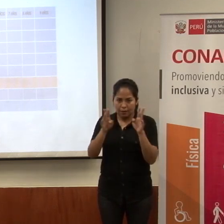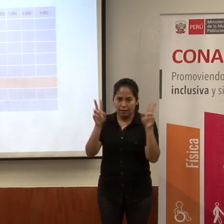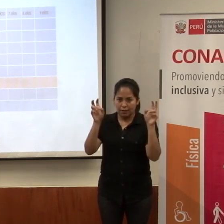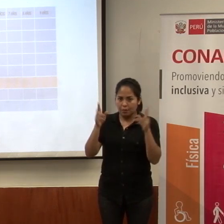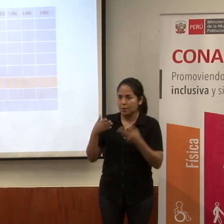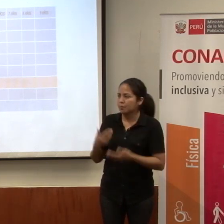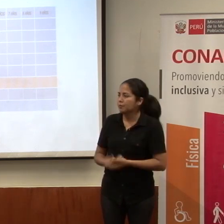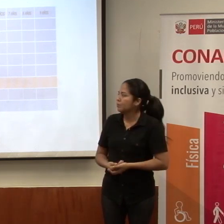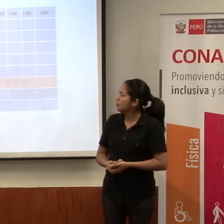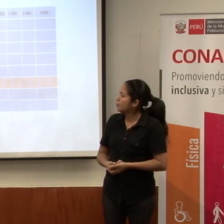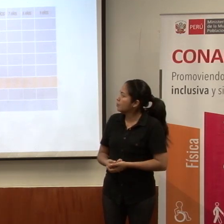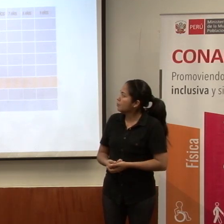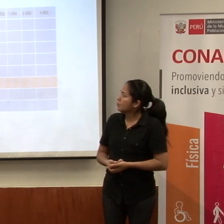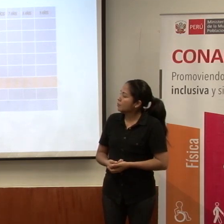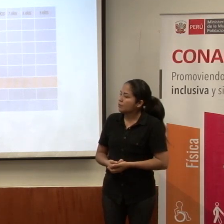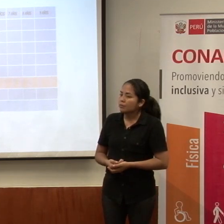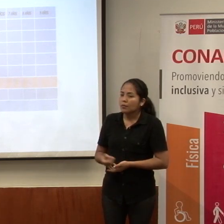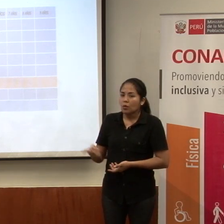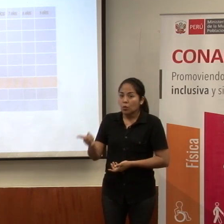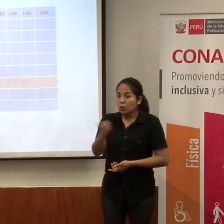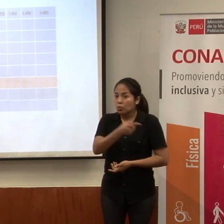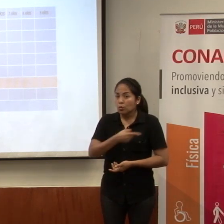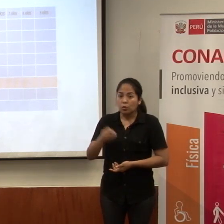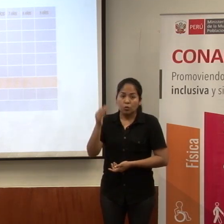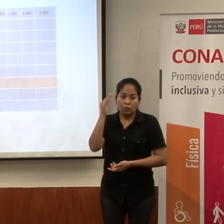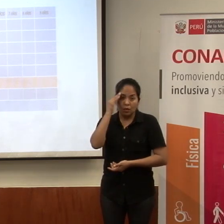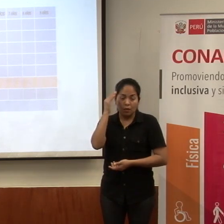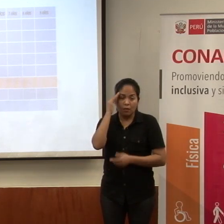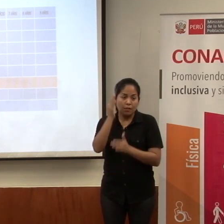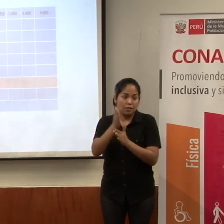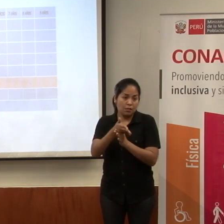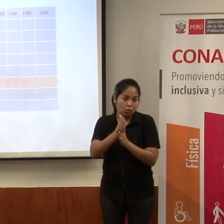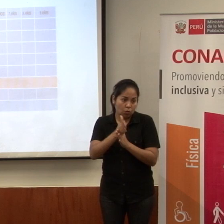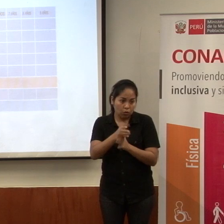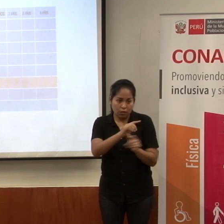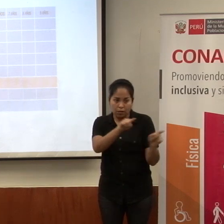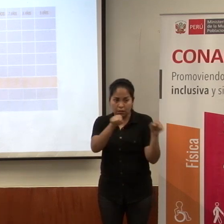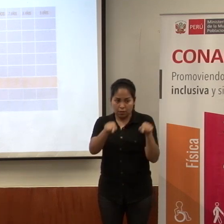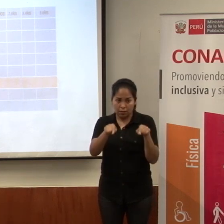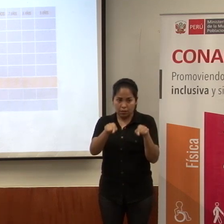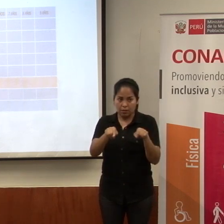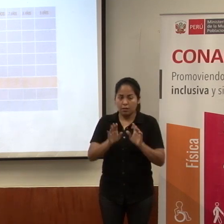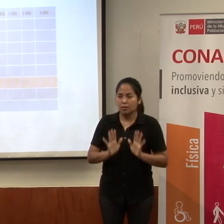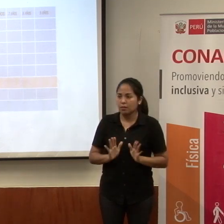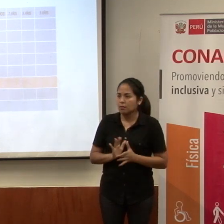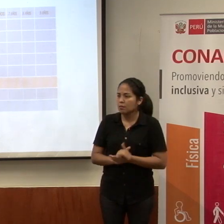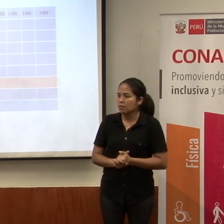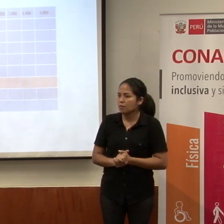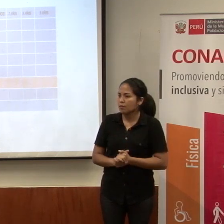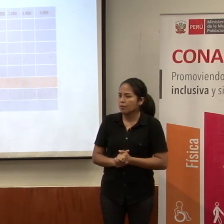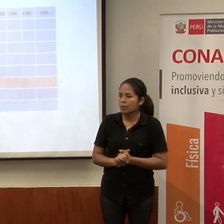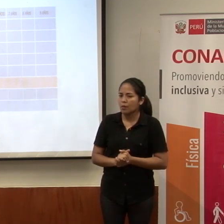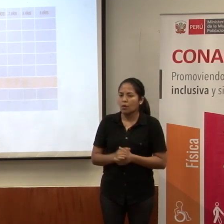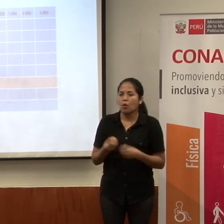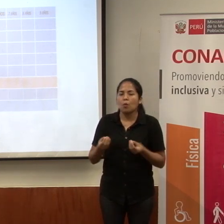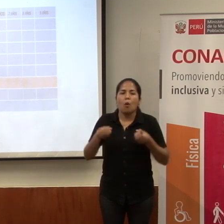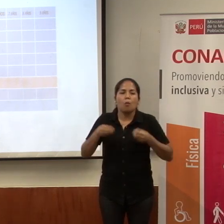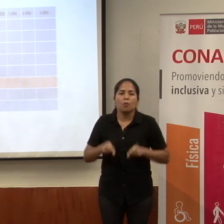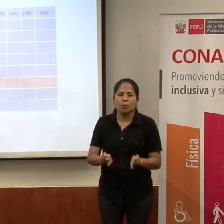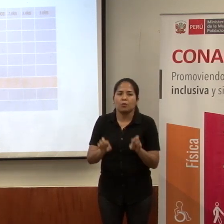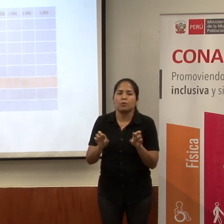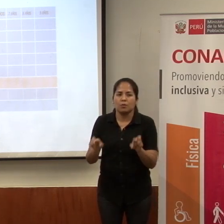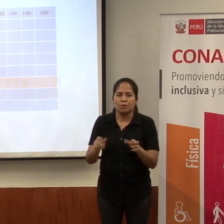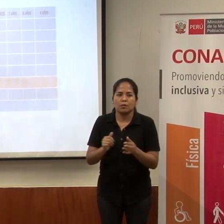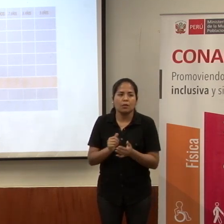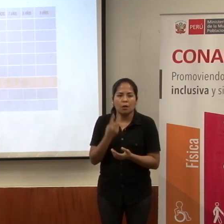Y esto es lo que se llama, los que saben de psicología, deben haber varios profesores y psicólogos acá, las ventanas de oportunidades, ¿no es